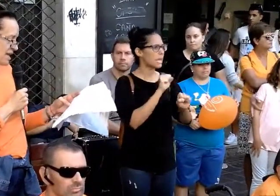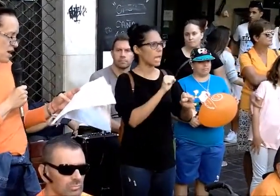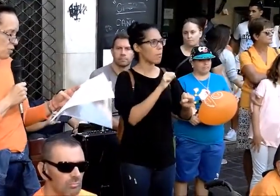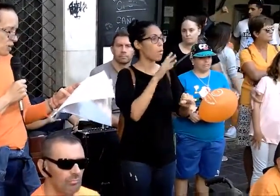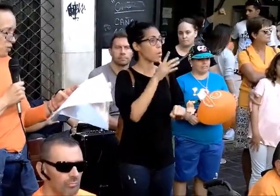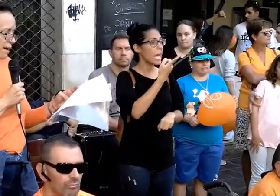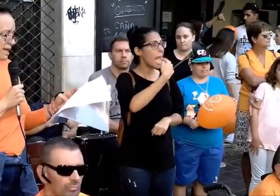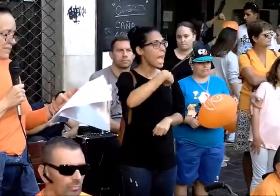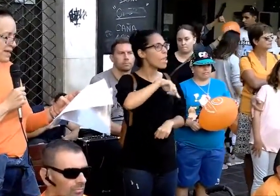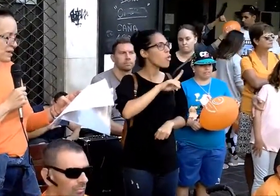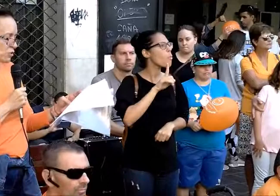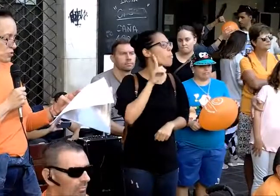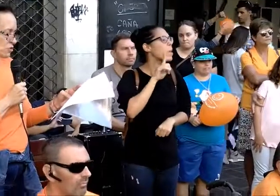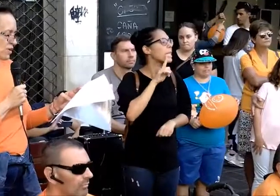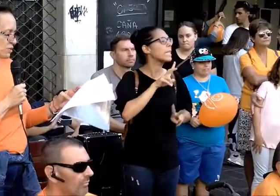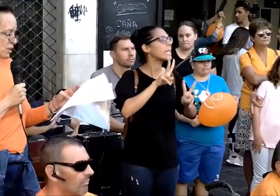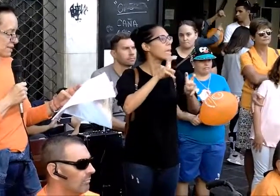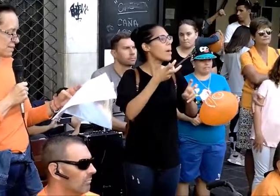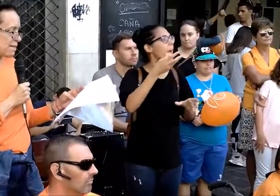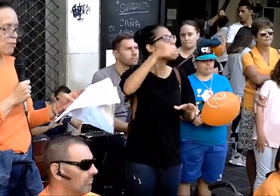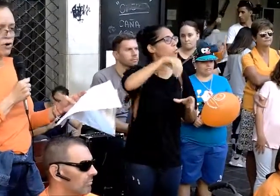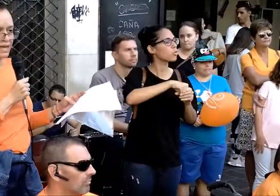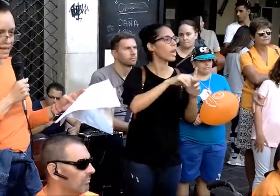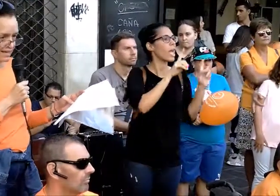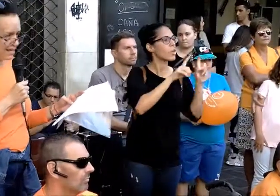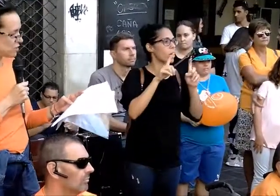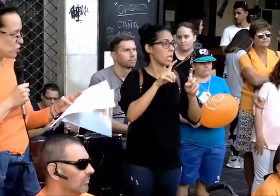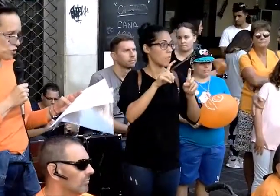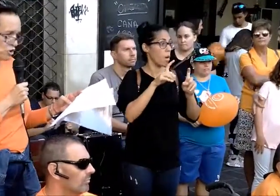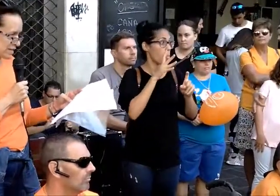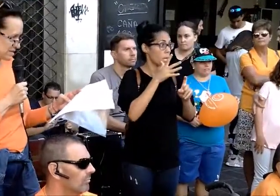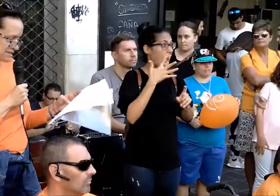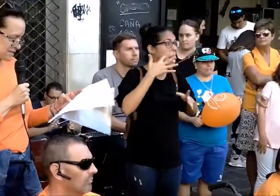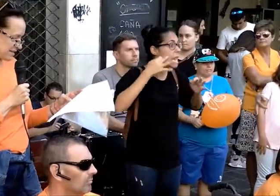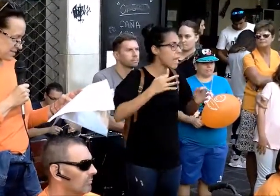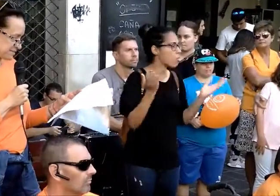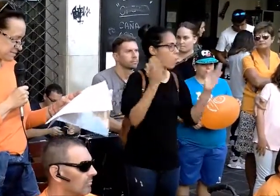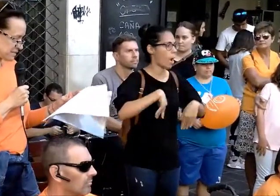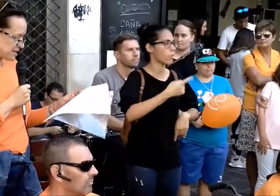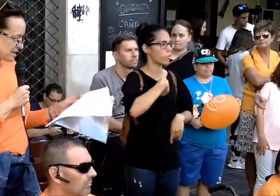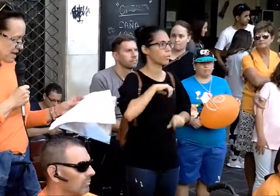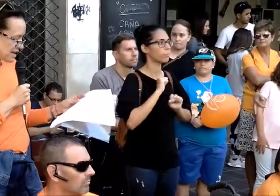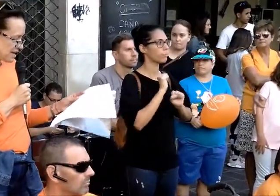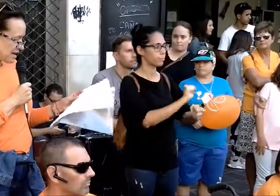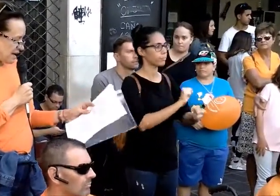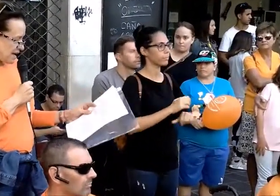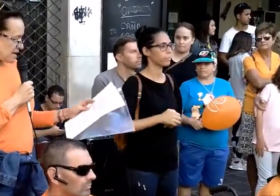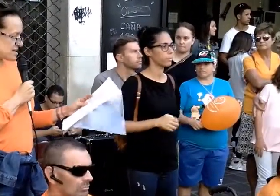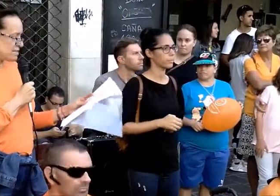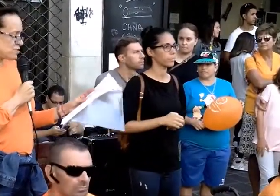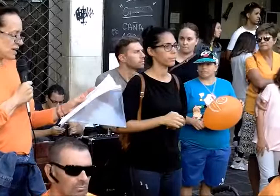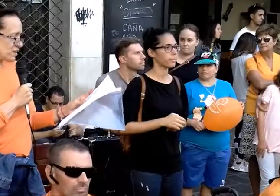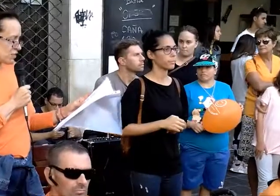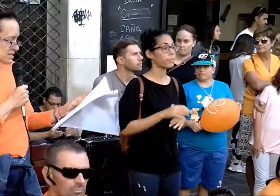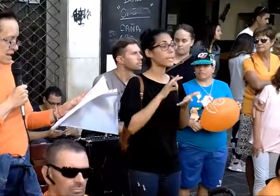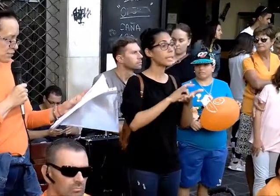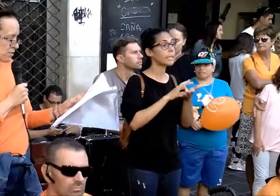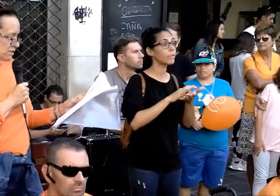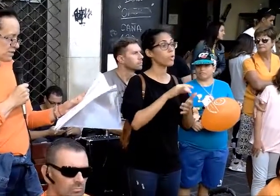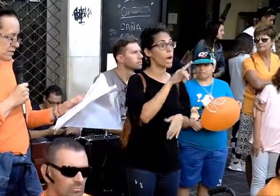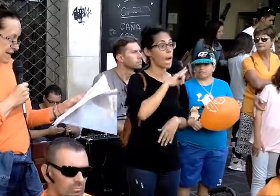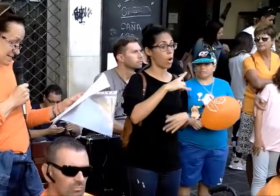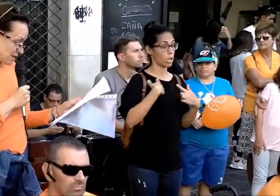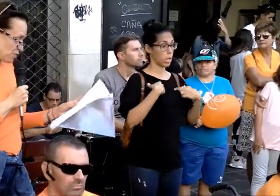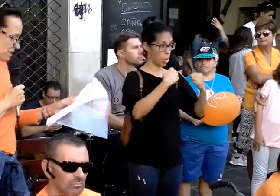verdad cuando hablan de inclusión educativa porque aquí no existe. El Servicio Canario de